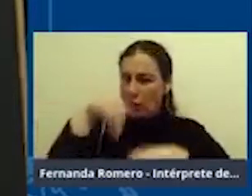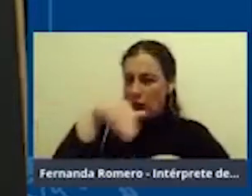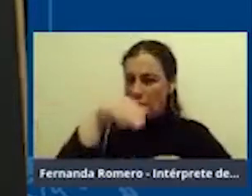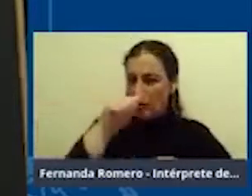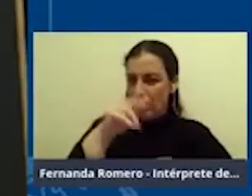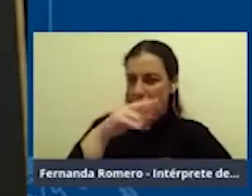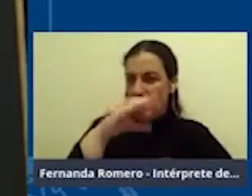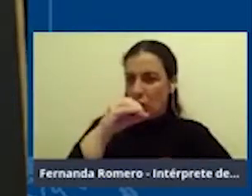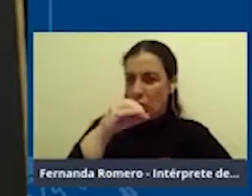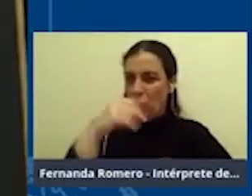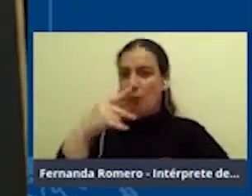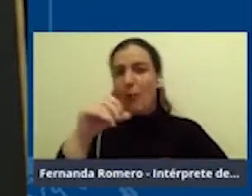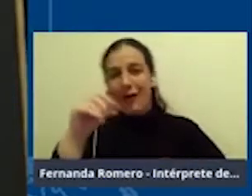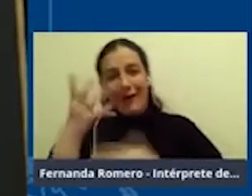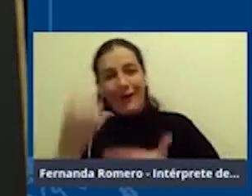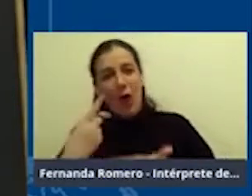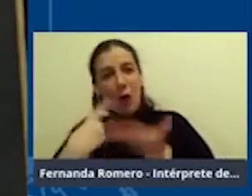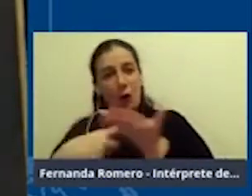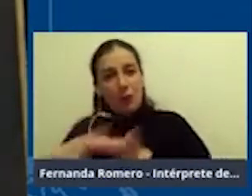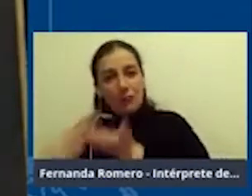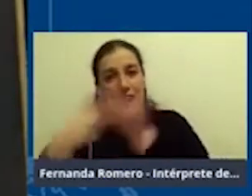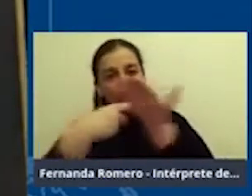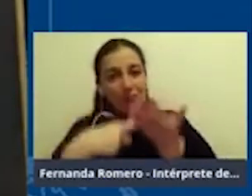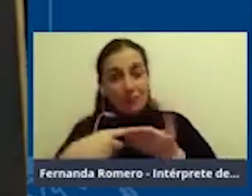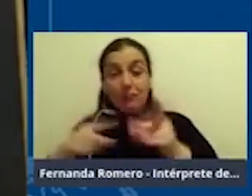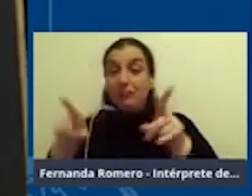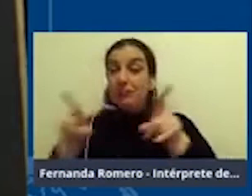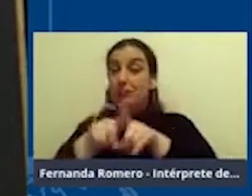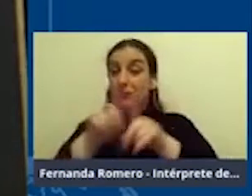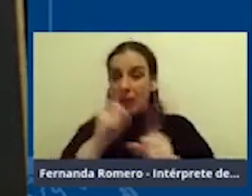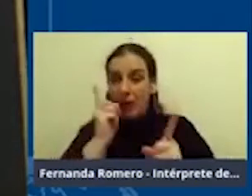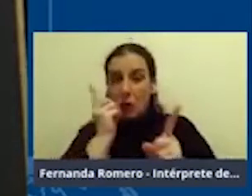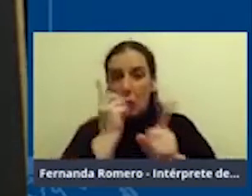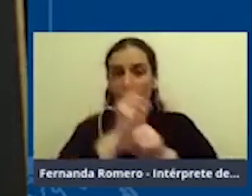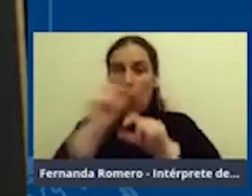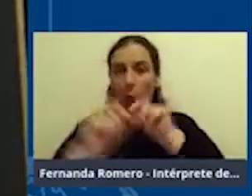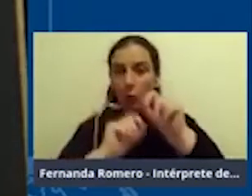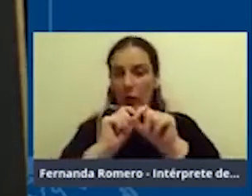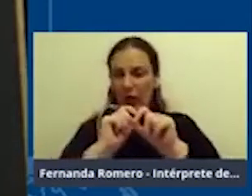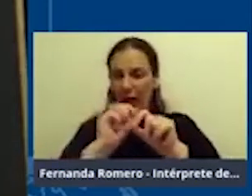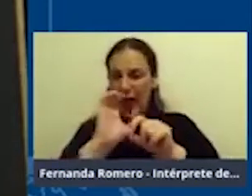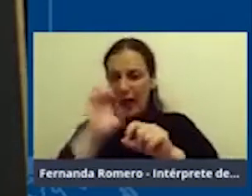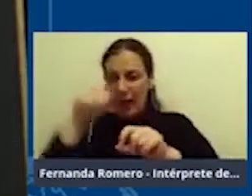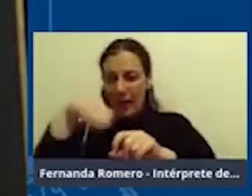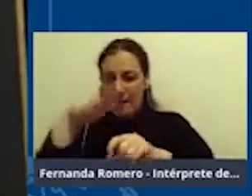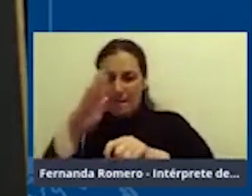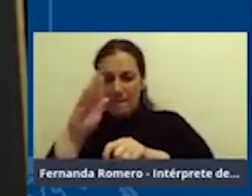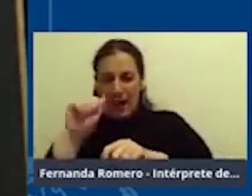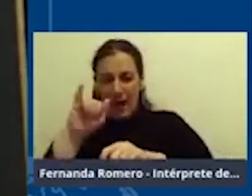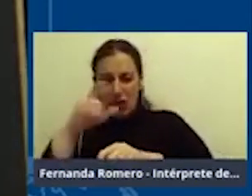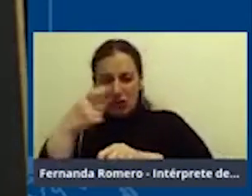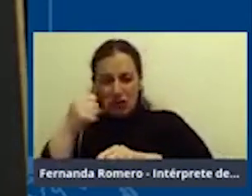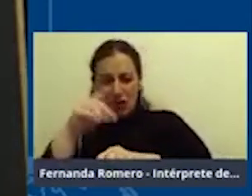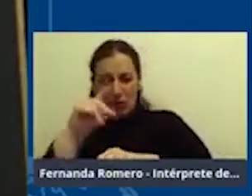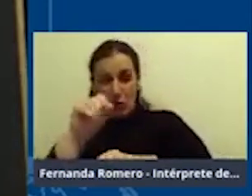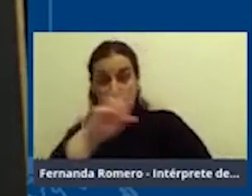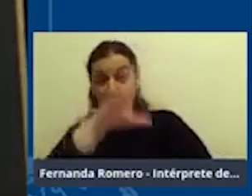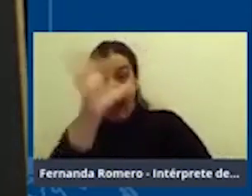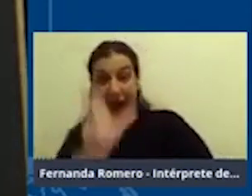fazer entendimentos com ele. Fizemos também um encontro de embaixadores africanos, vários países da